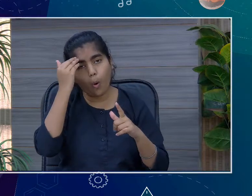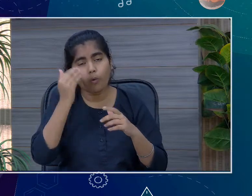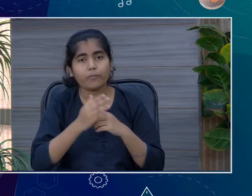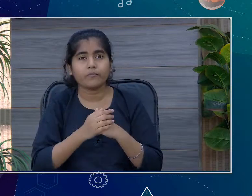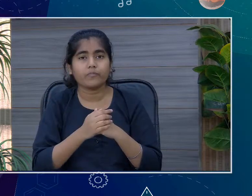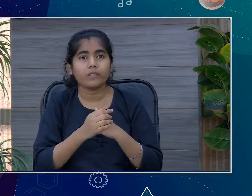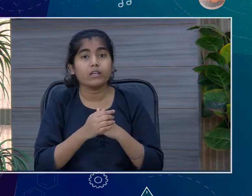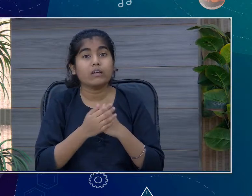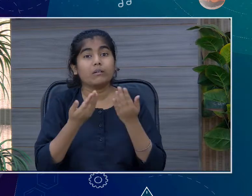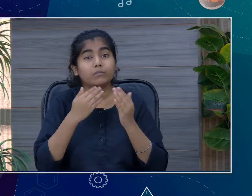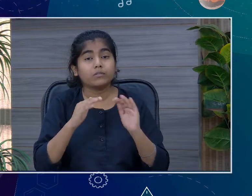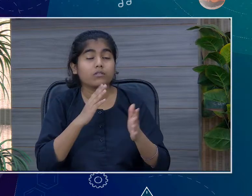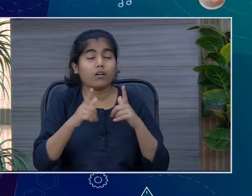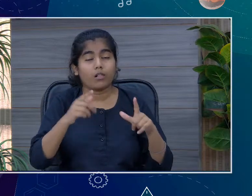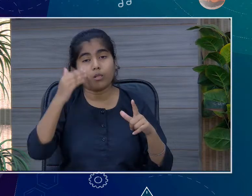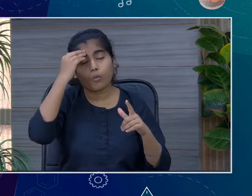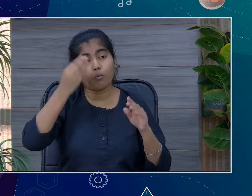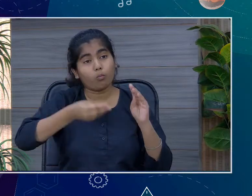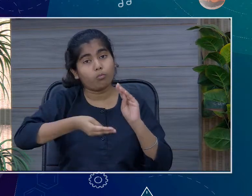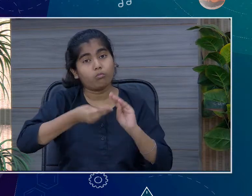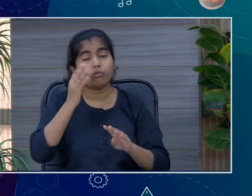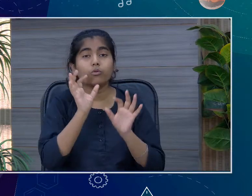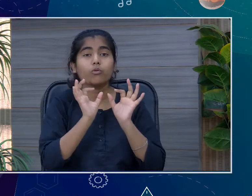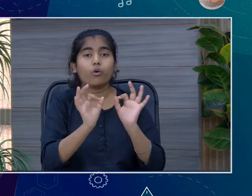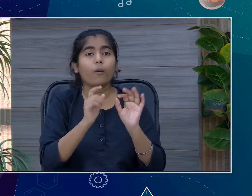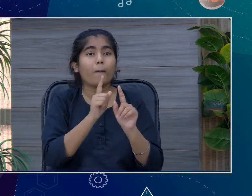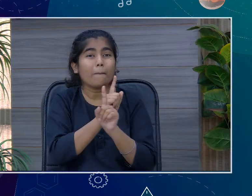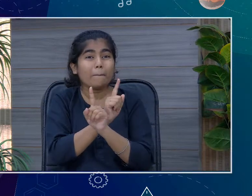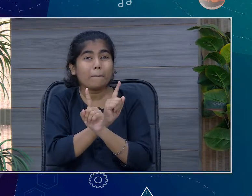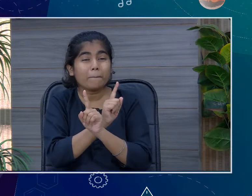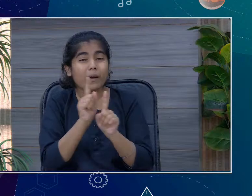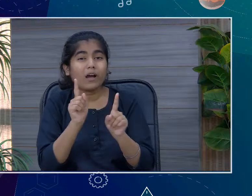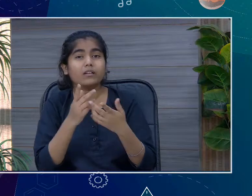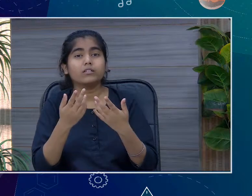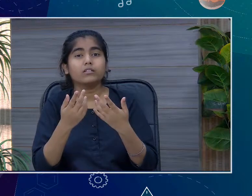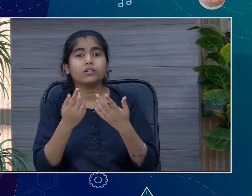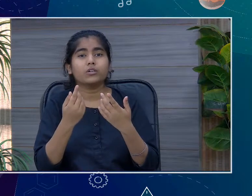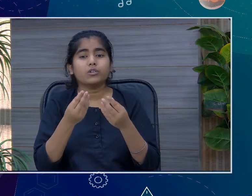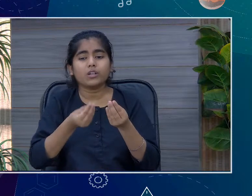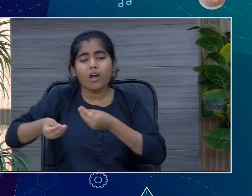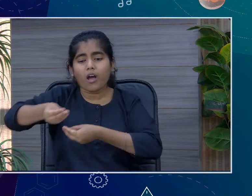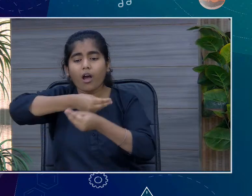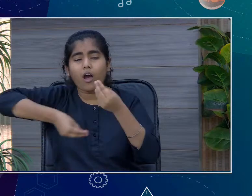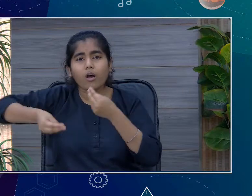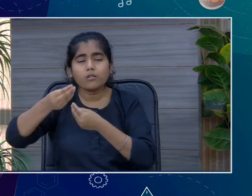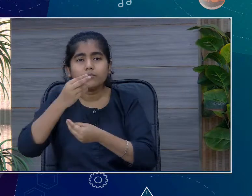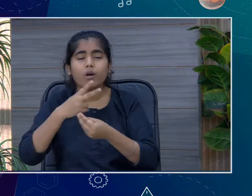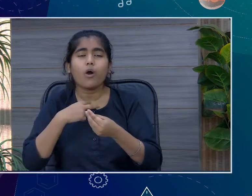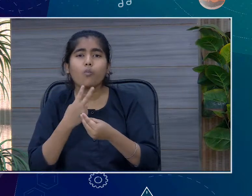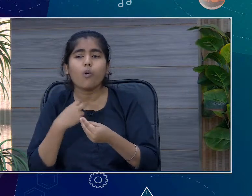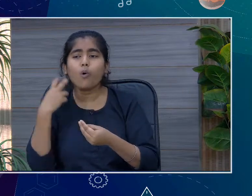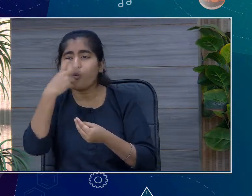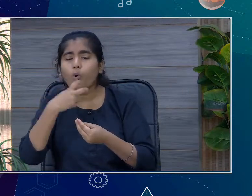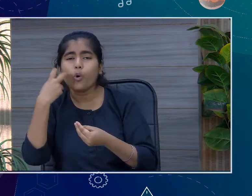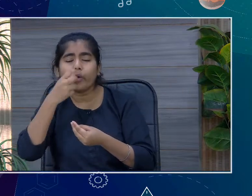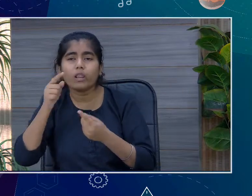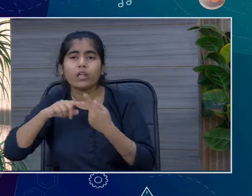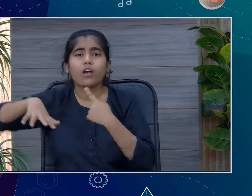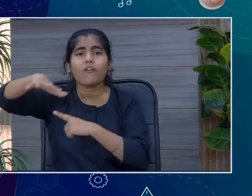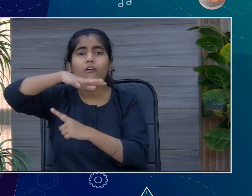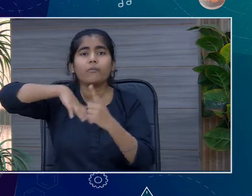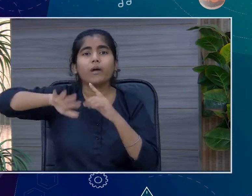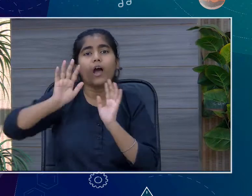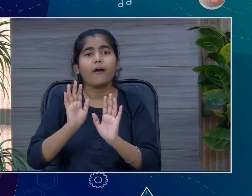भाषा जिनको बहुत अच्छे से आती है, लेकिन उनके आसपास स्पोकन लैंग्वेज का एनवायरनमेंट है स्कूल में. अब वो